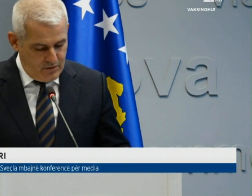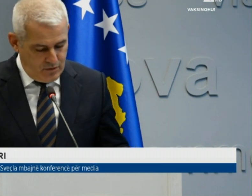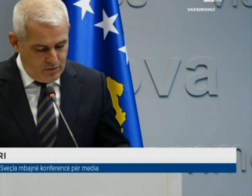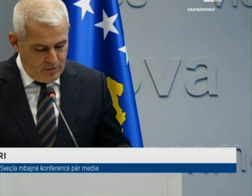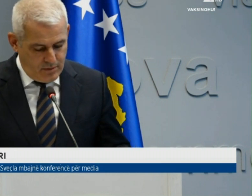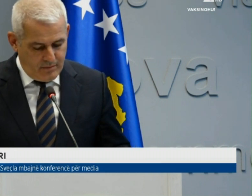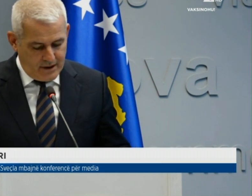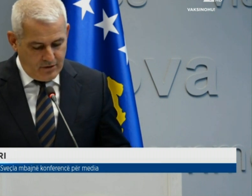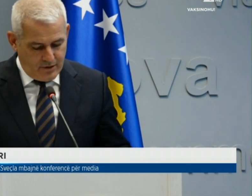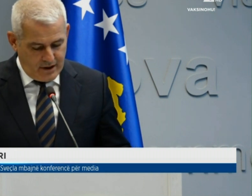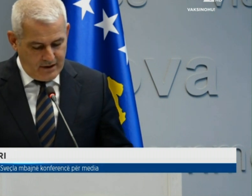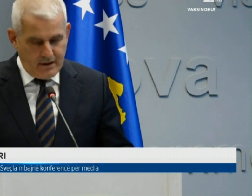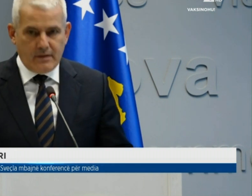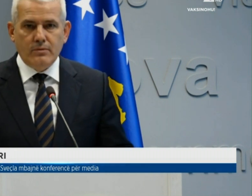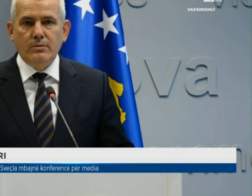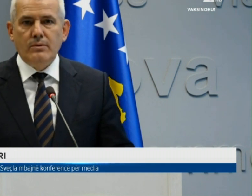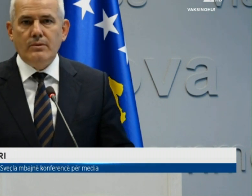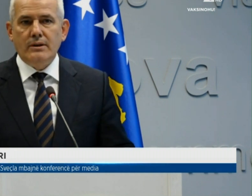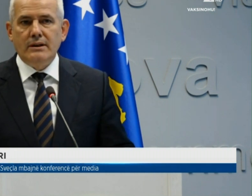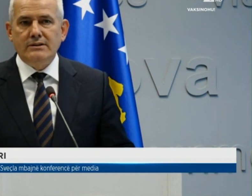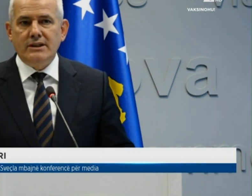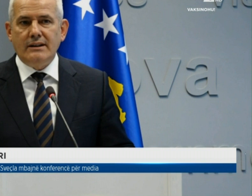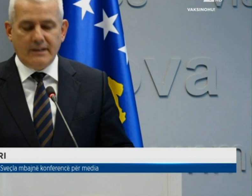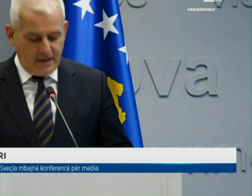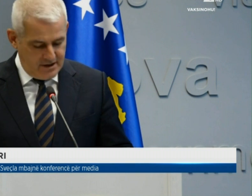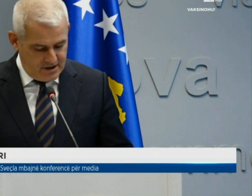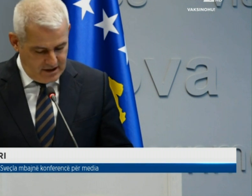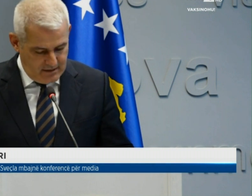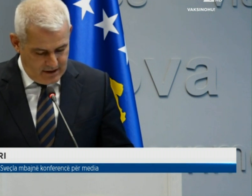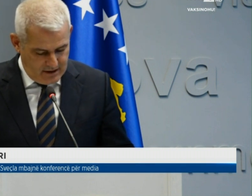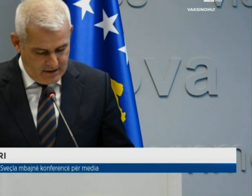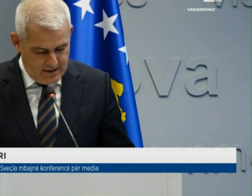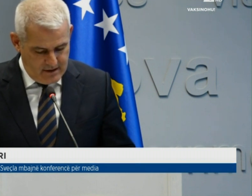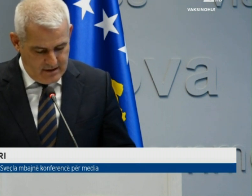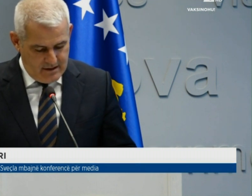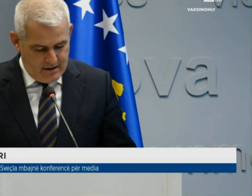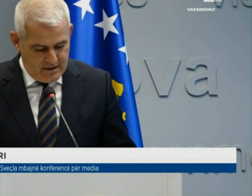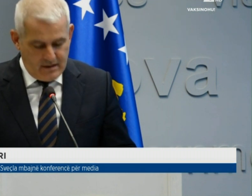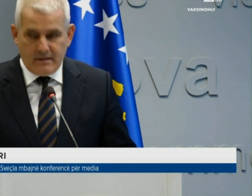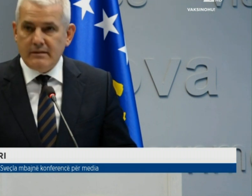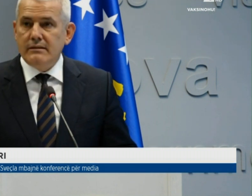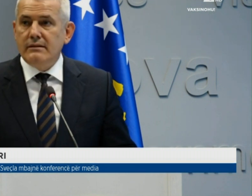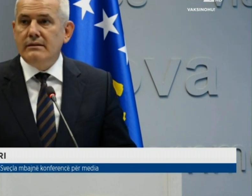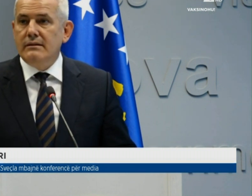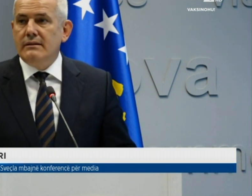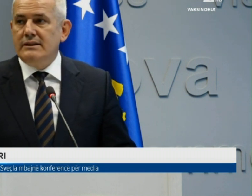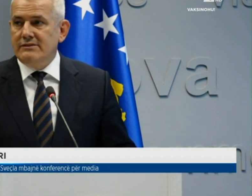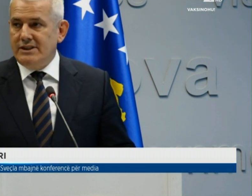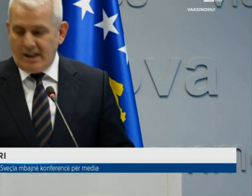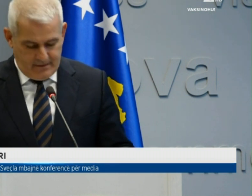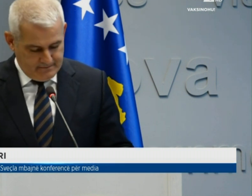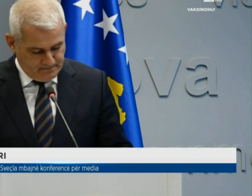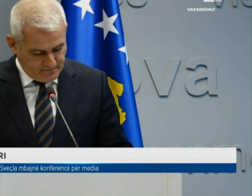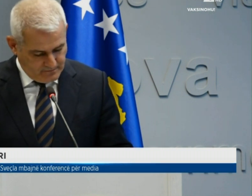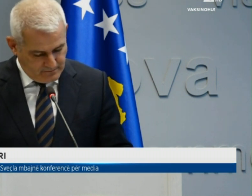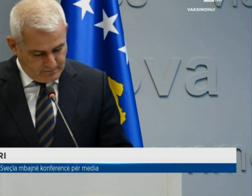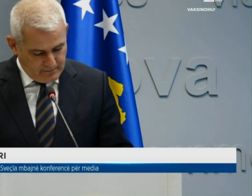edhe dy bombardore janë hudhur në qendrën e regjistrimit në